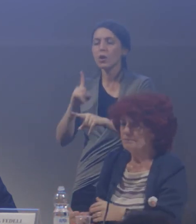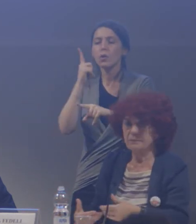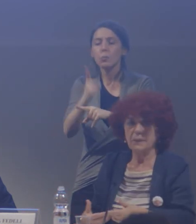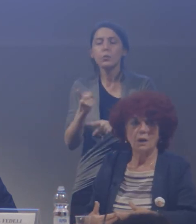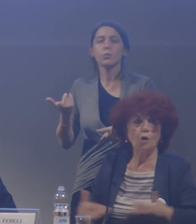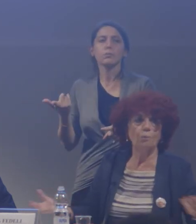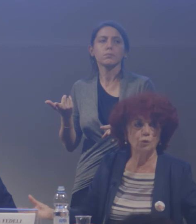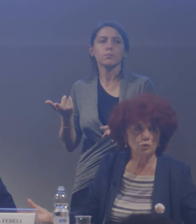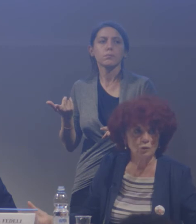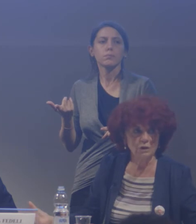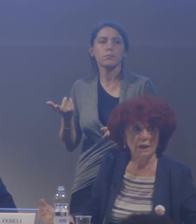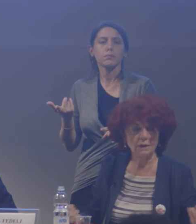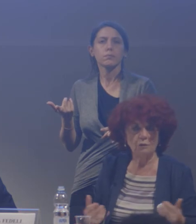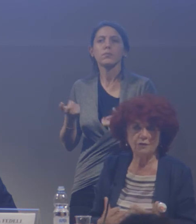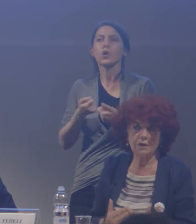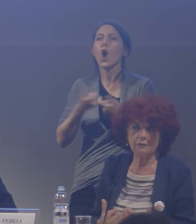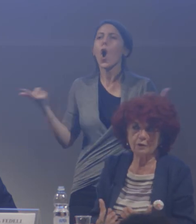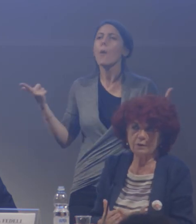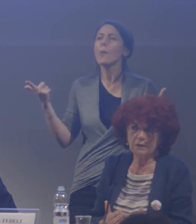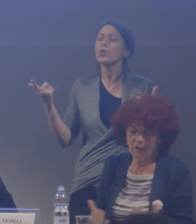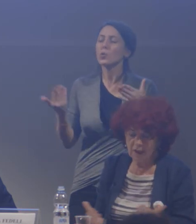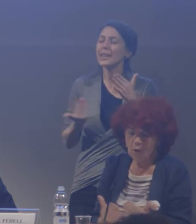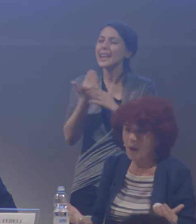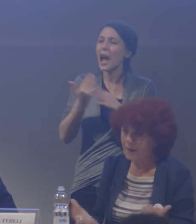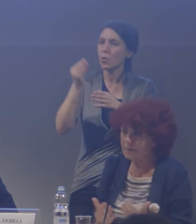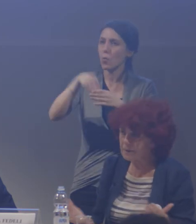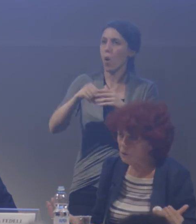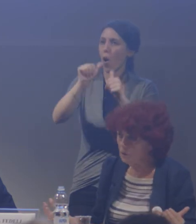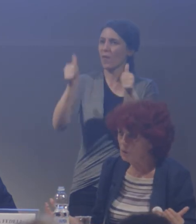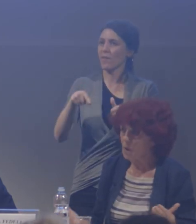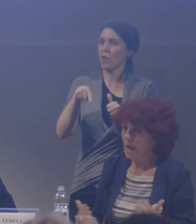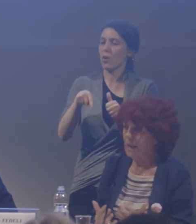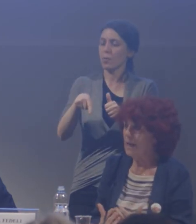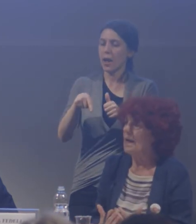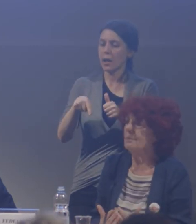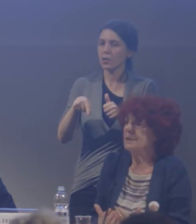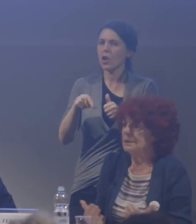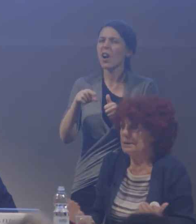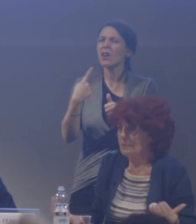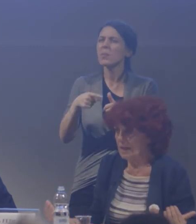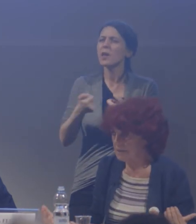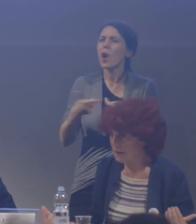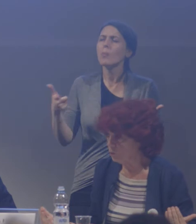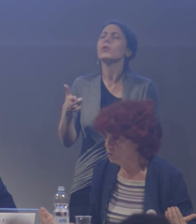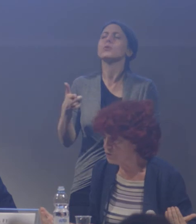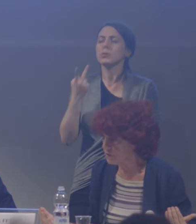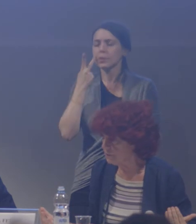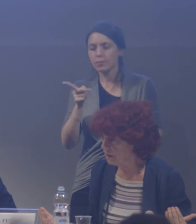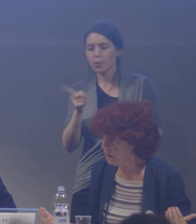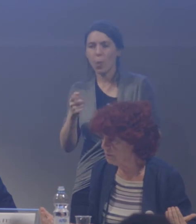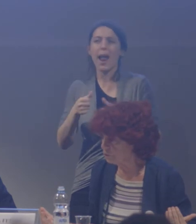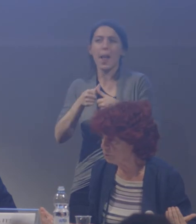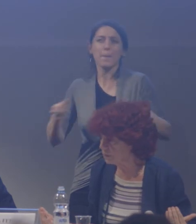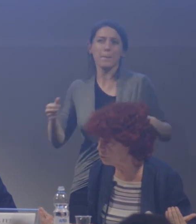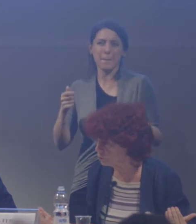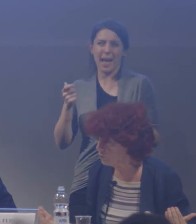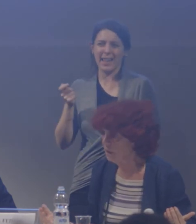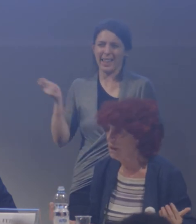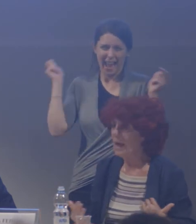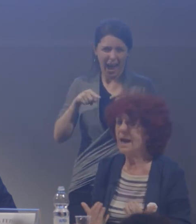di opportunità nell'offerta formativa che guardino alle abilità di base che Tullio ci ha sempre richiamato